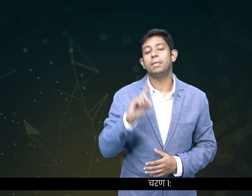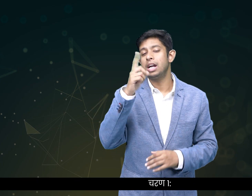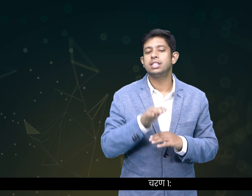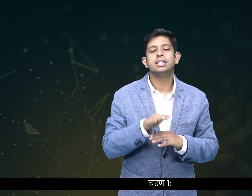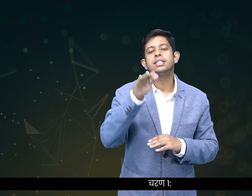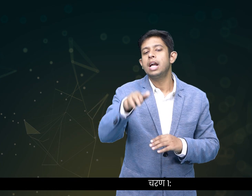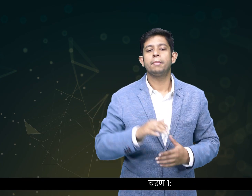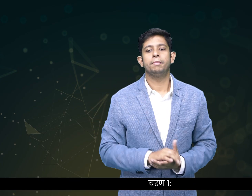1.